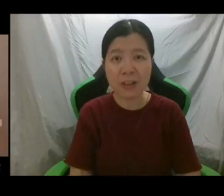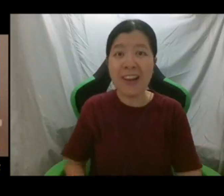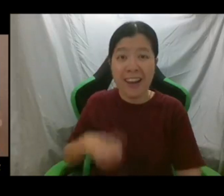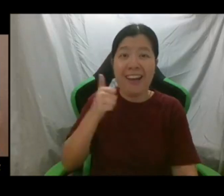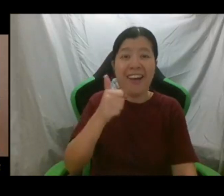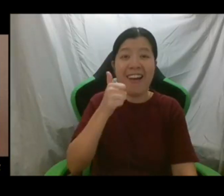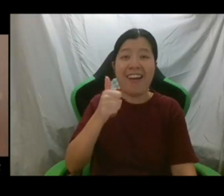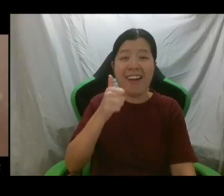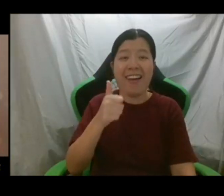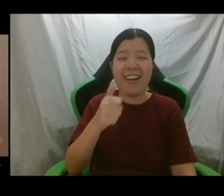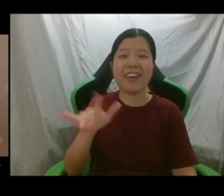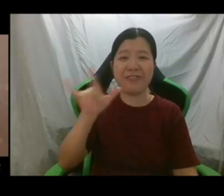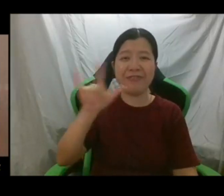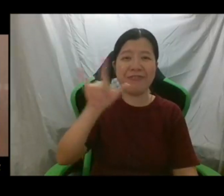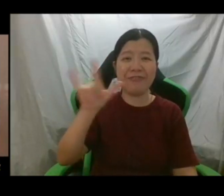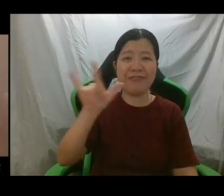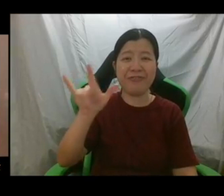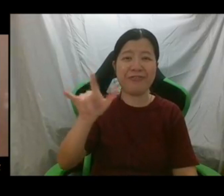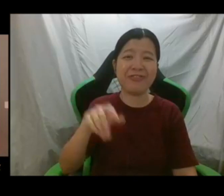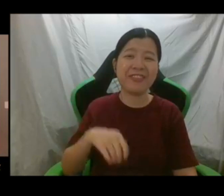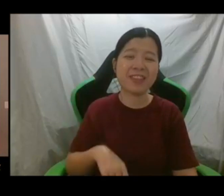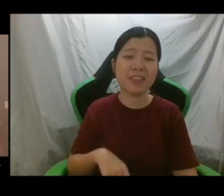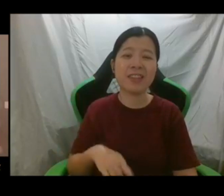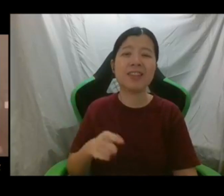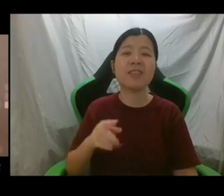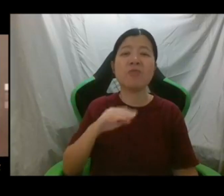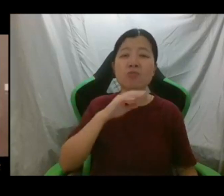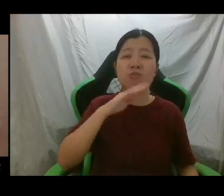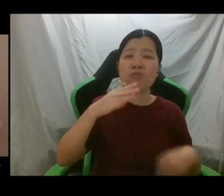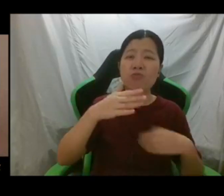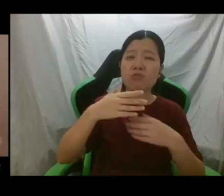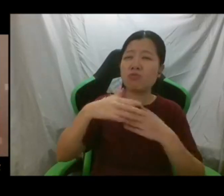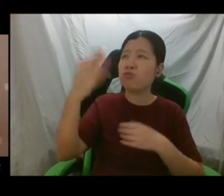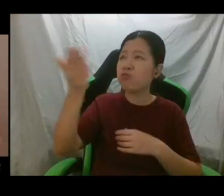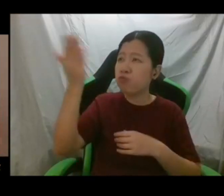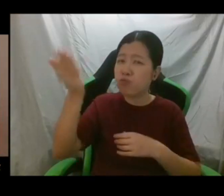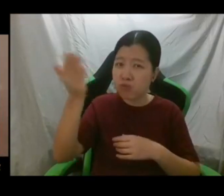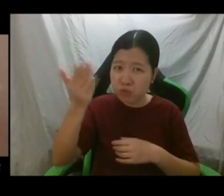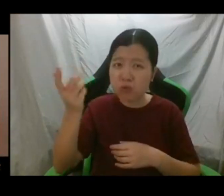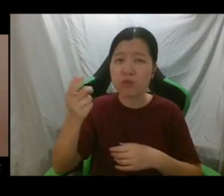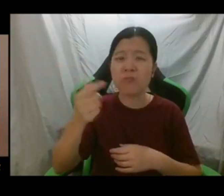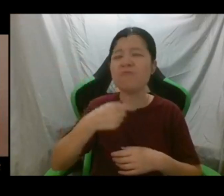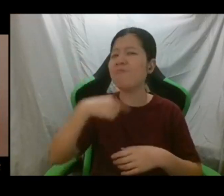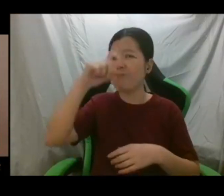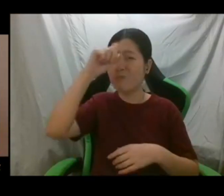係啊，就係飛機啦。去旅行嘅時候，我記得我坐過㗎。